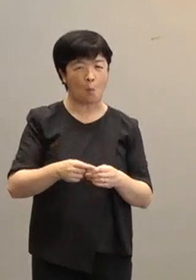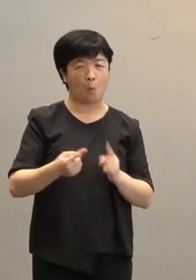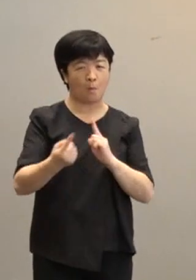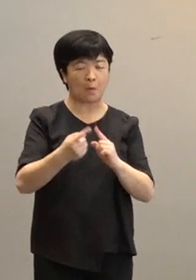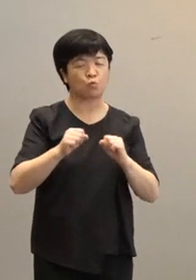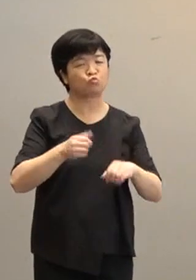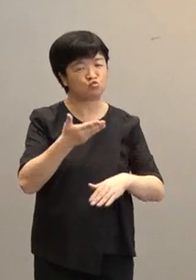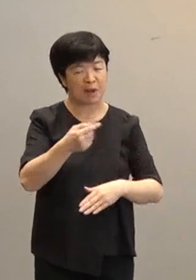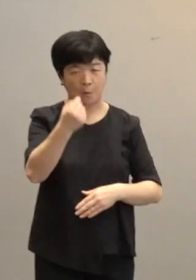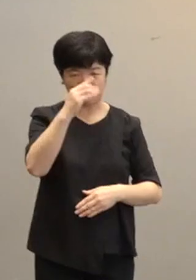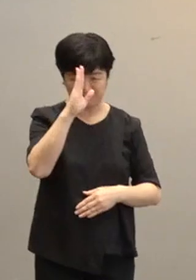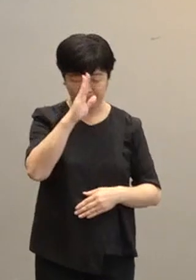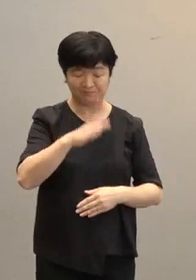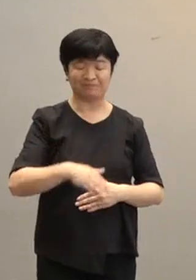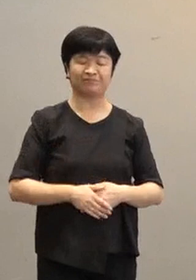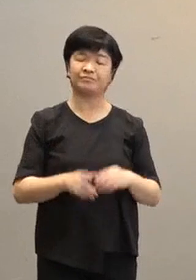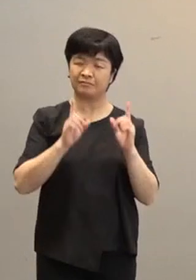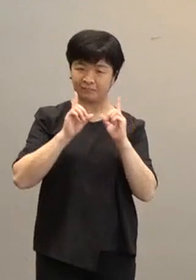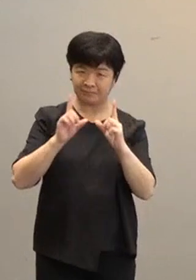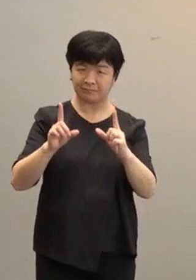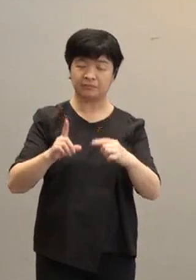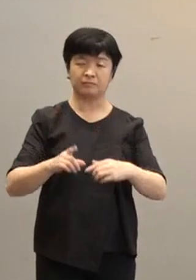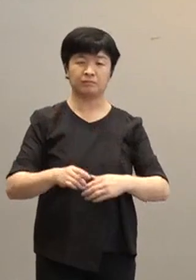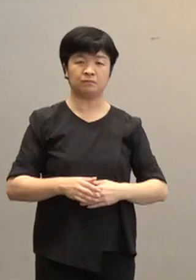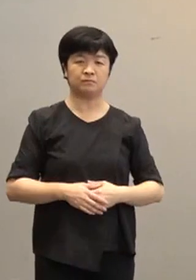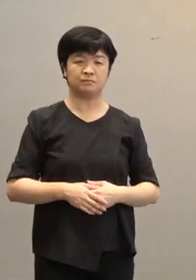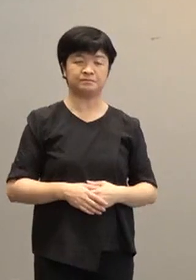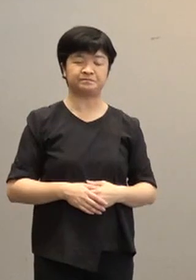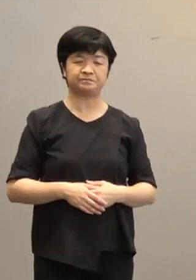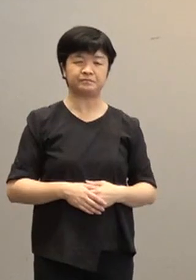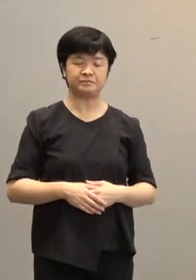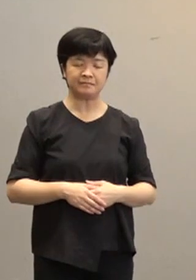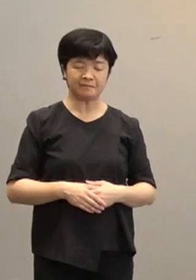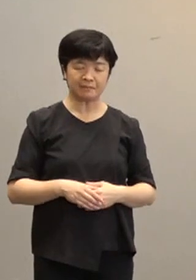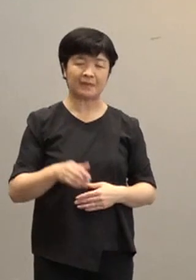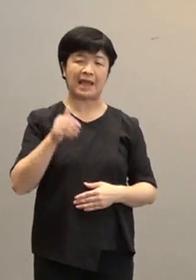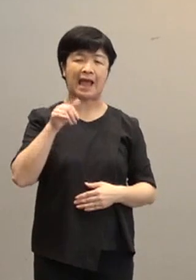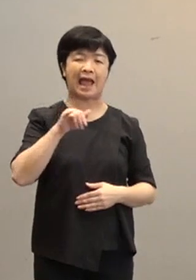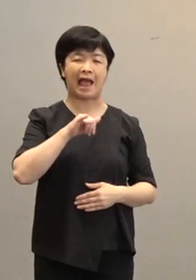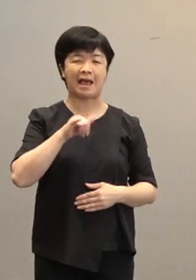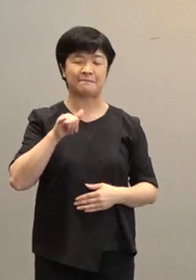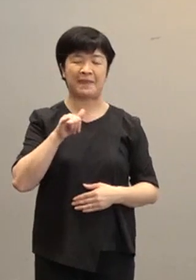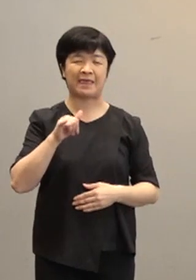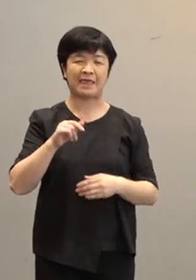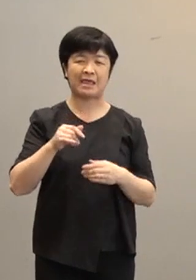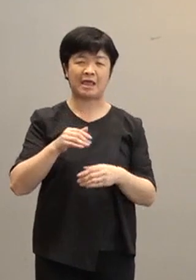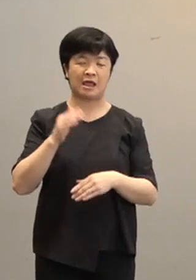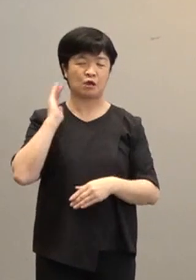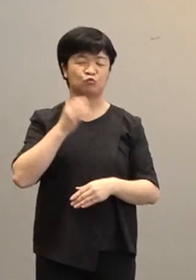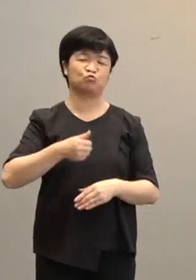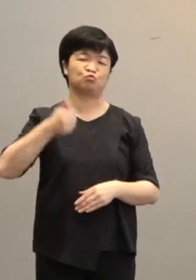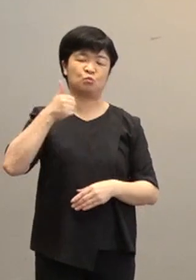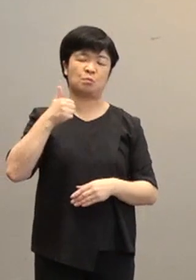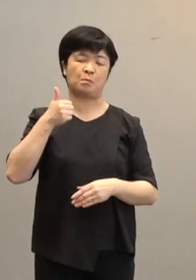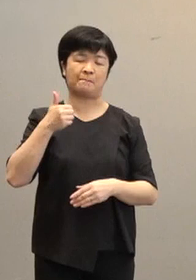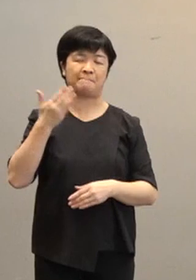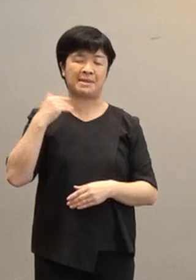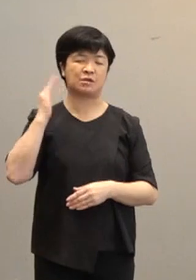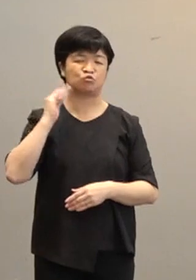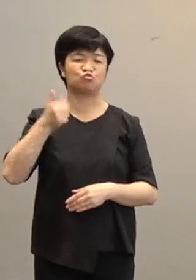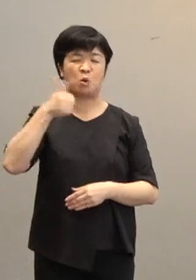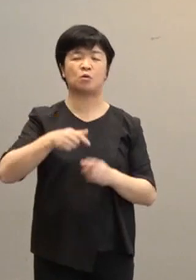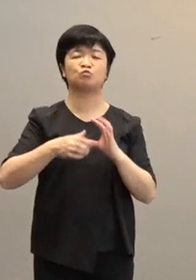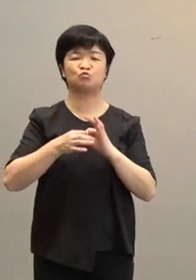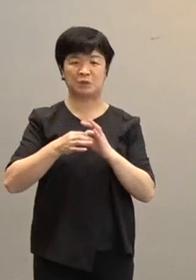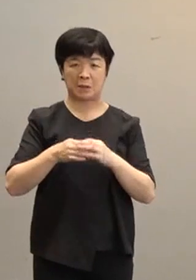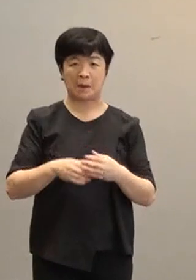ください。 そうですね、まあ、やっぱり安倍総理の特にこう事件に関してはですね、本当にあの日本の戦後民主主